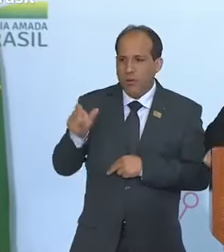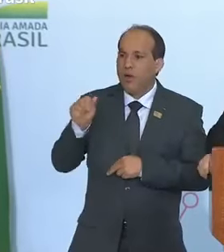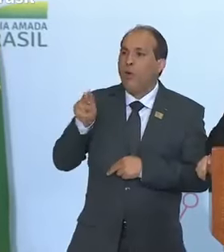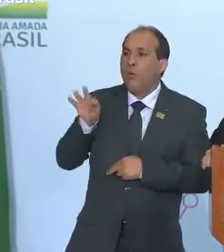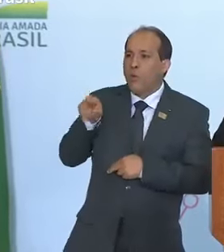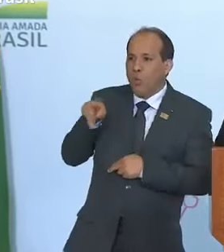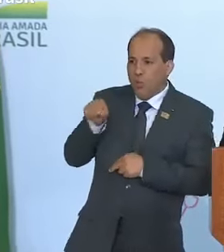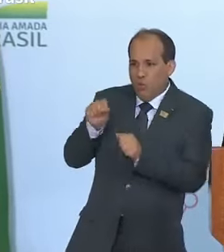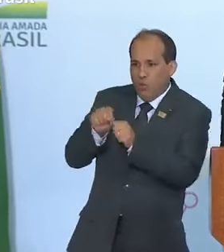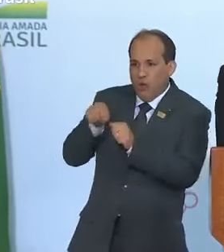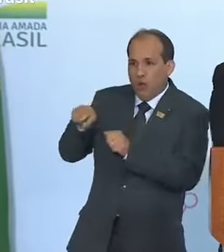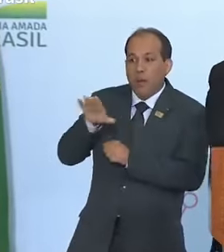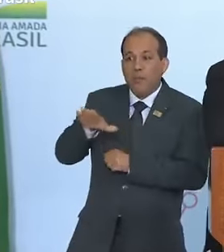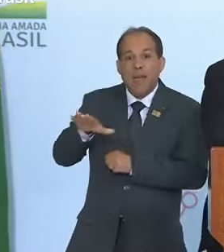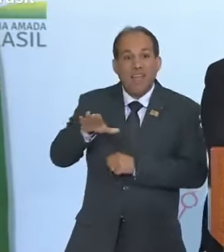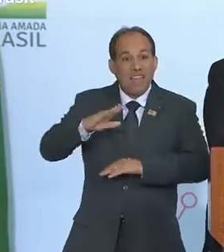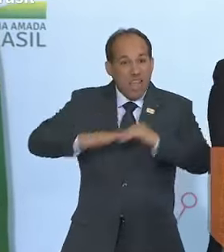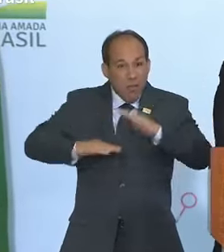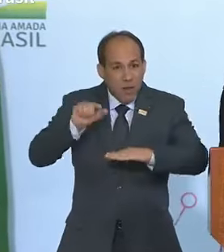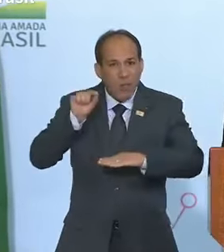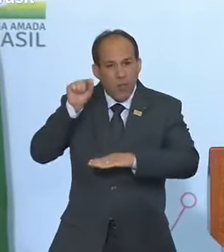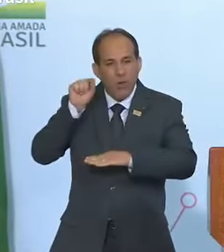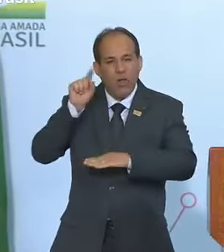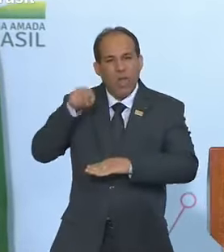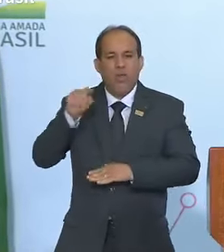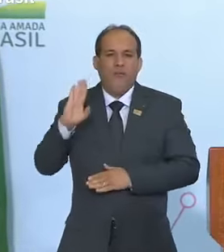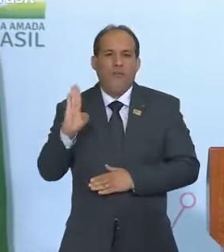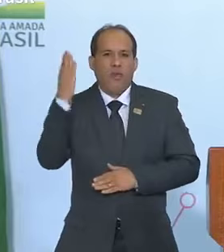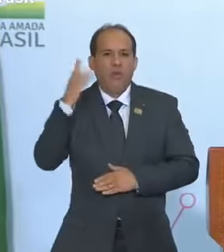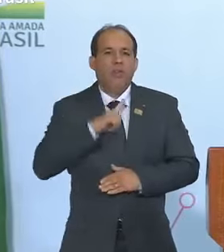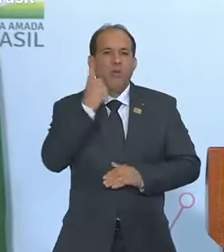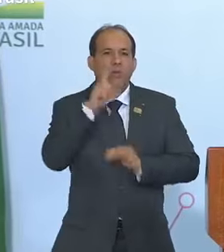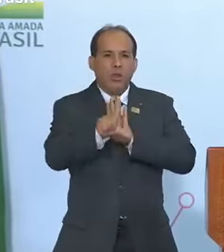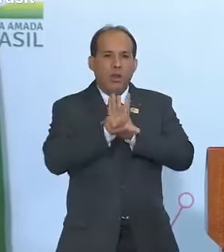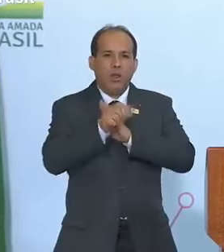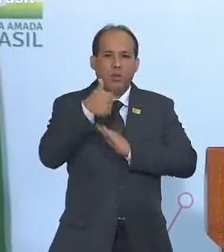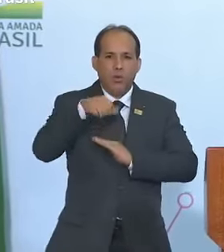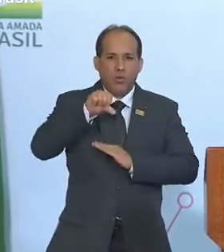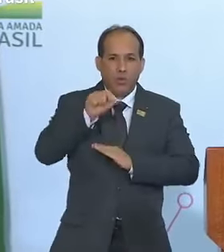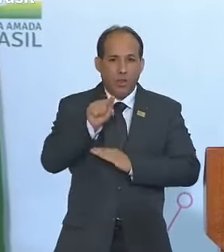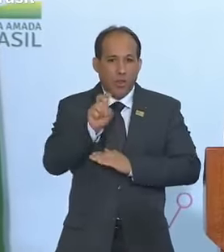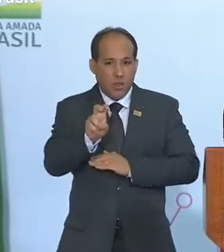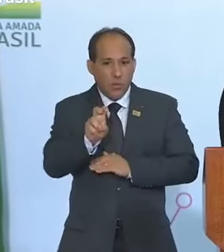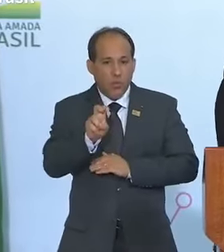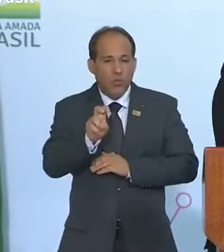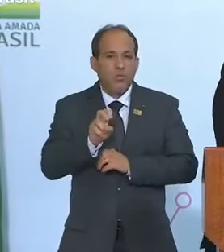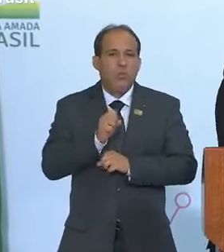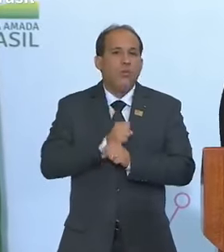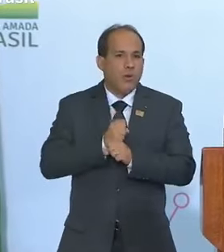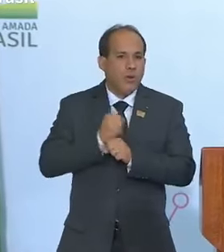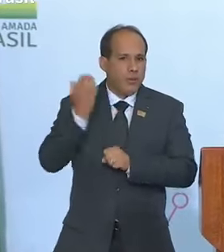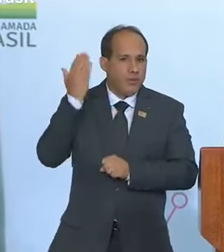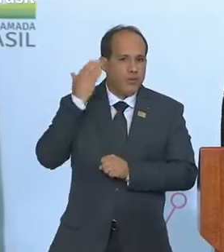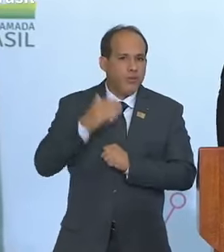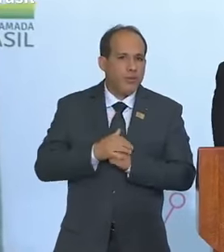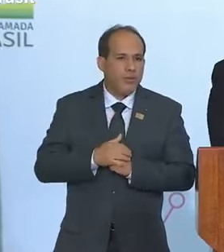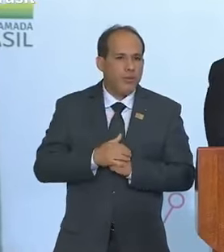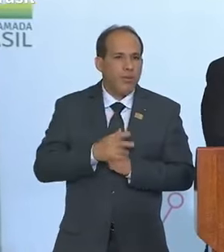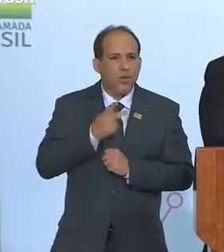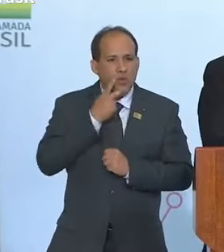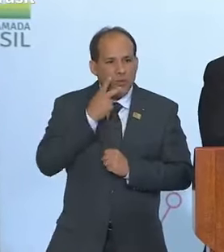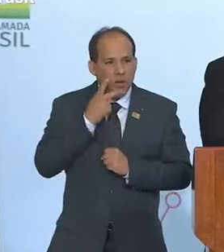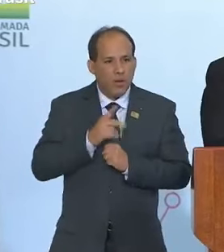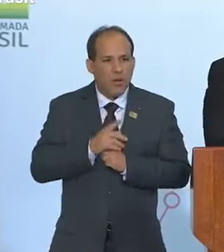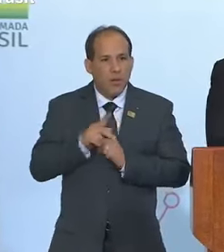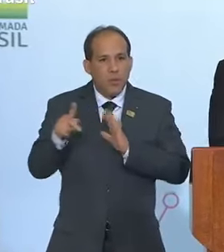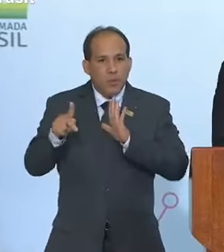prática ela é falsa. Tem uma lei de 1975 que diz que cabe